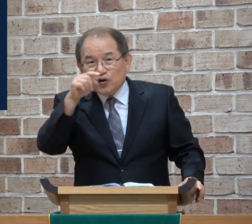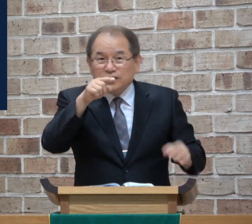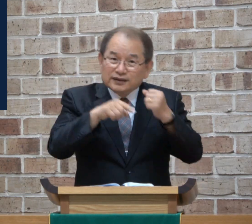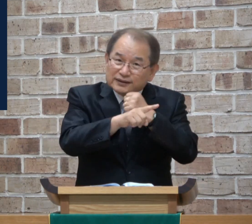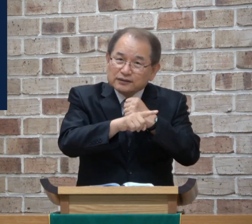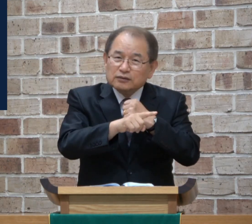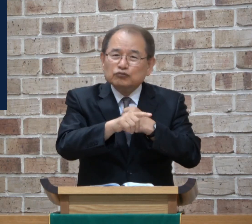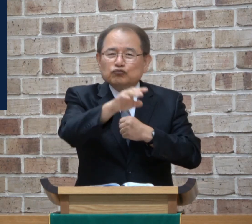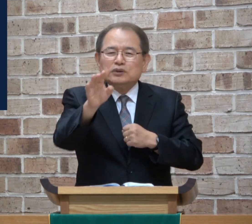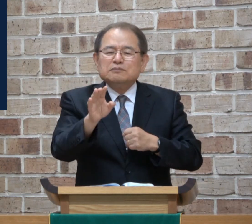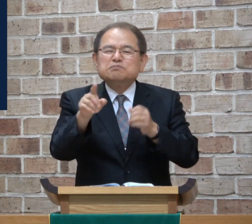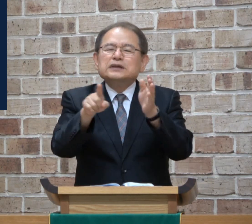경건도